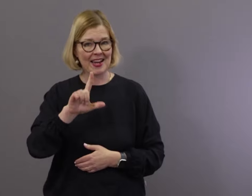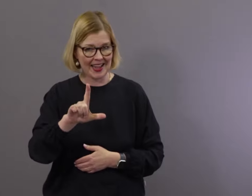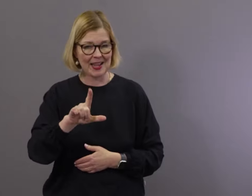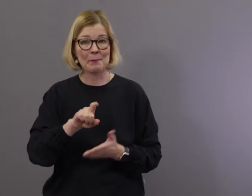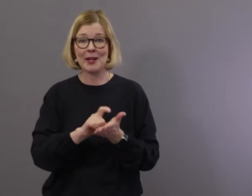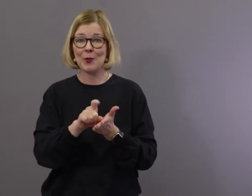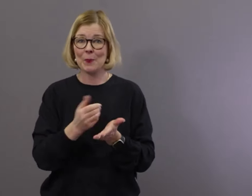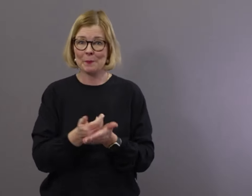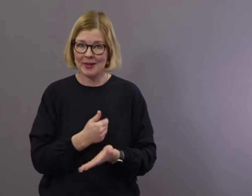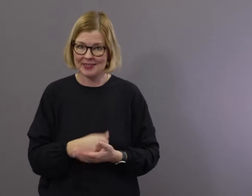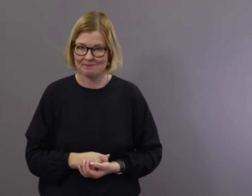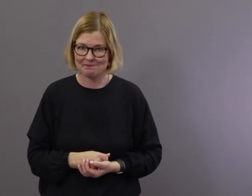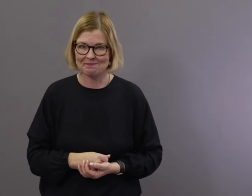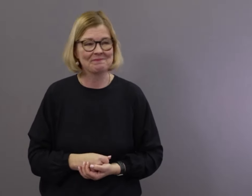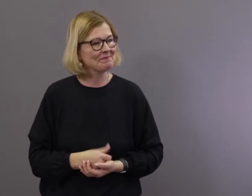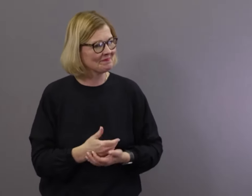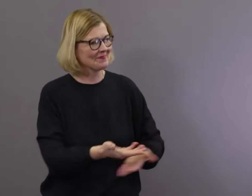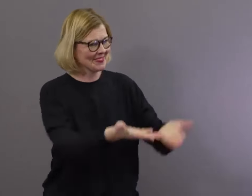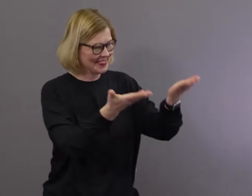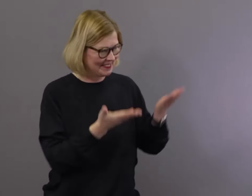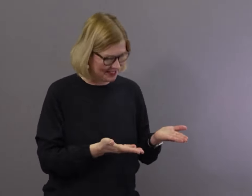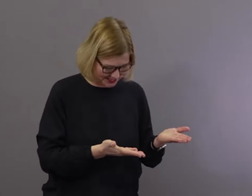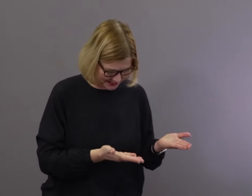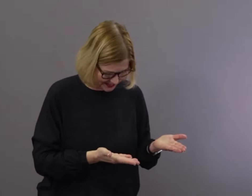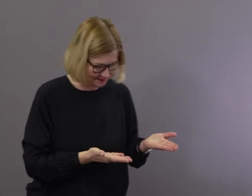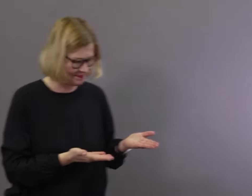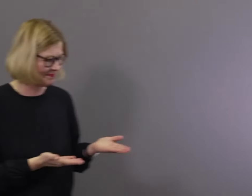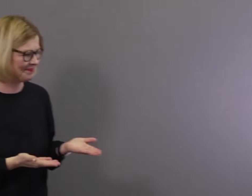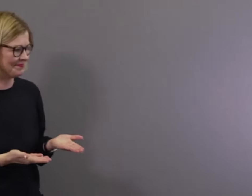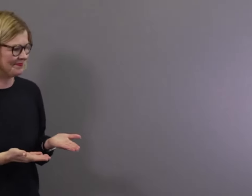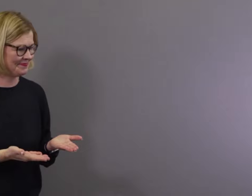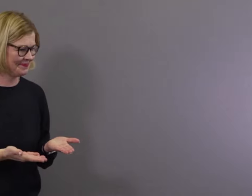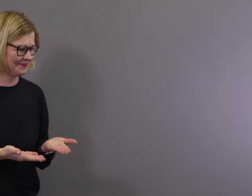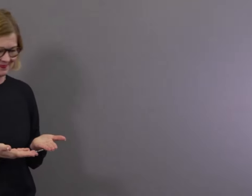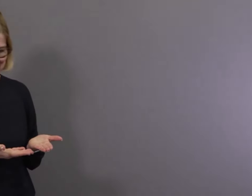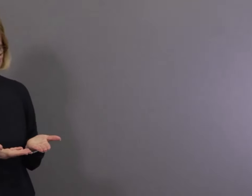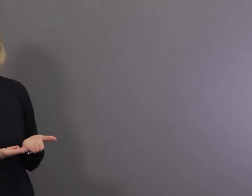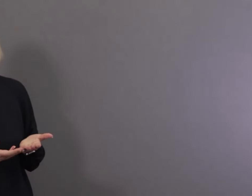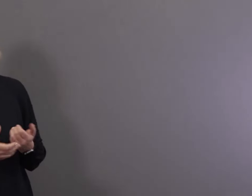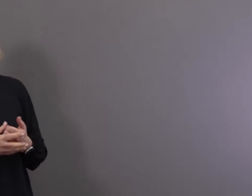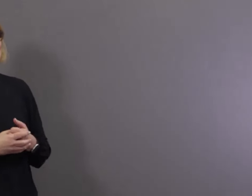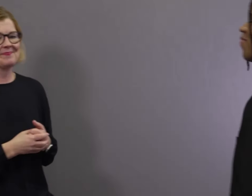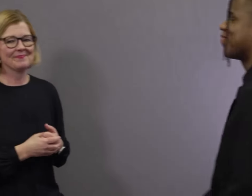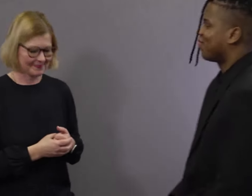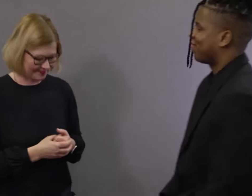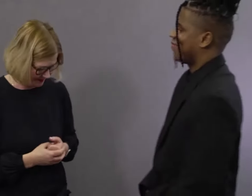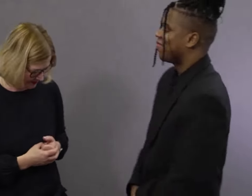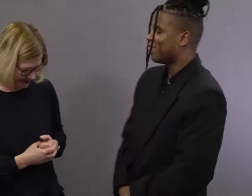Anteeksi, tänä vuonna viittomakielitekopalkinnon vuodelta 2023 saa Mikel Peltomaa. Ole hyvä, Mikel.